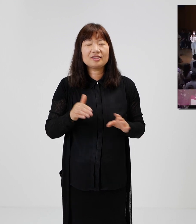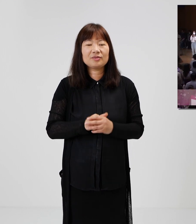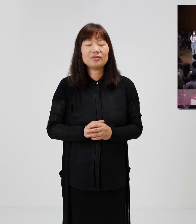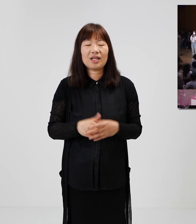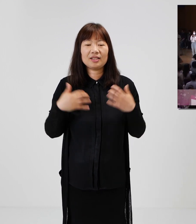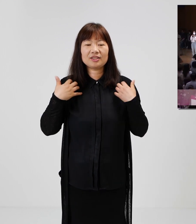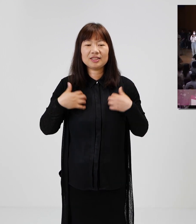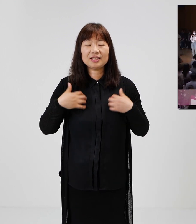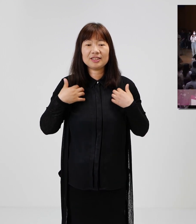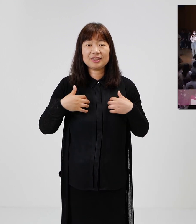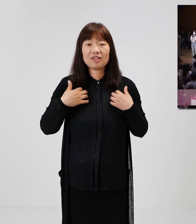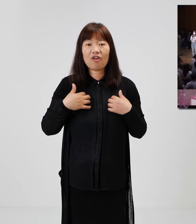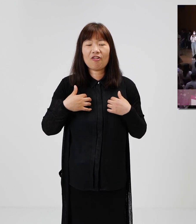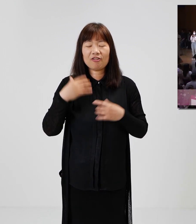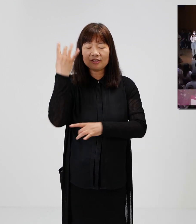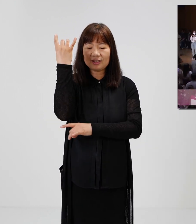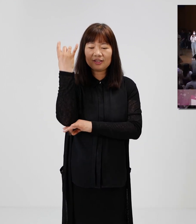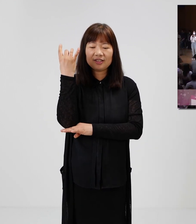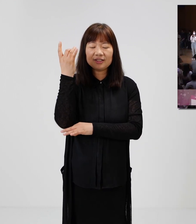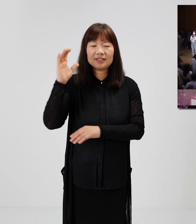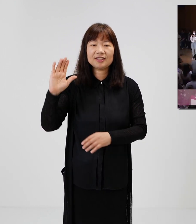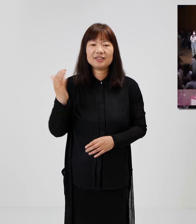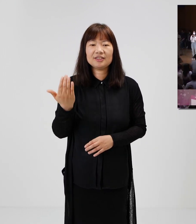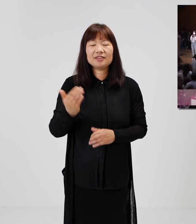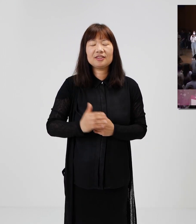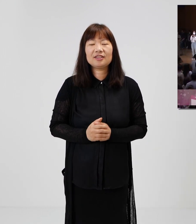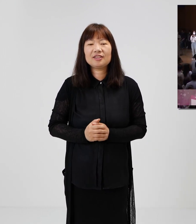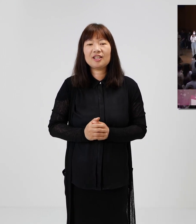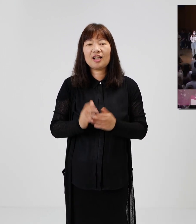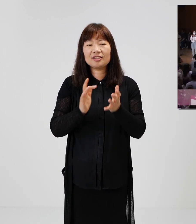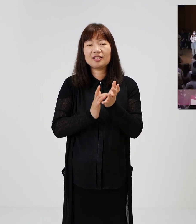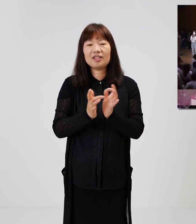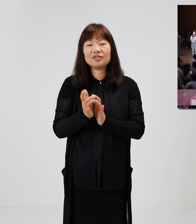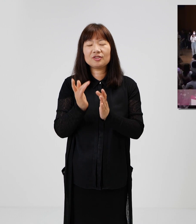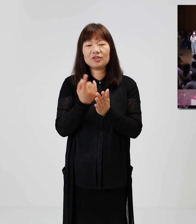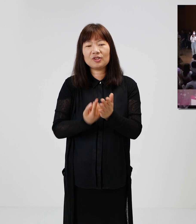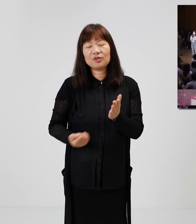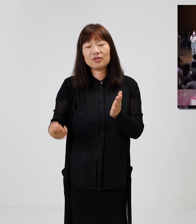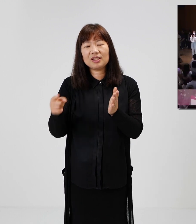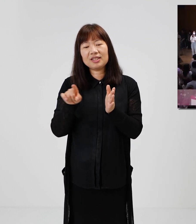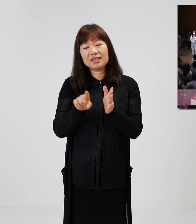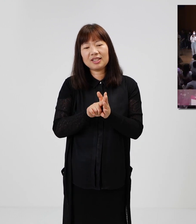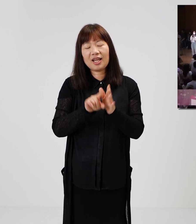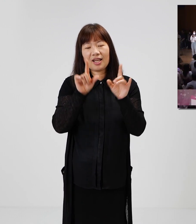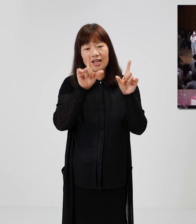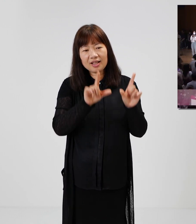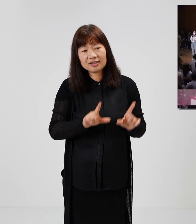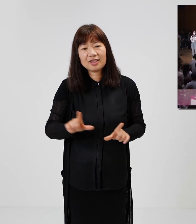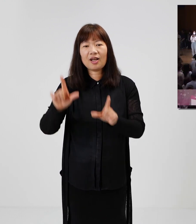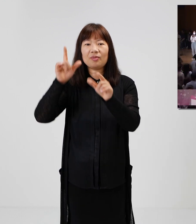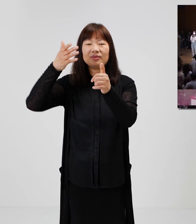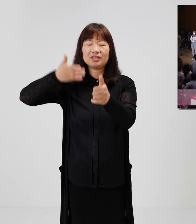넘없는 기쁨의 근원 되시는 예수를 위해